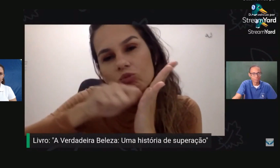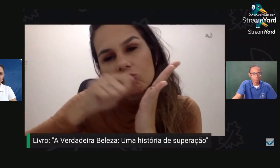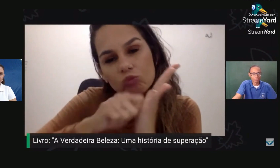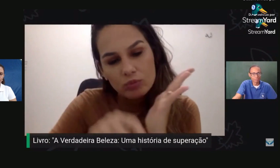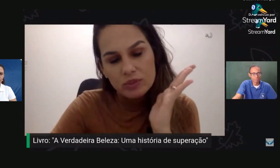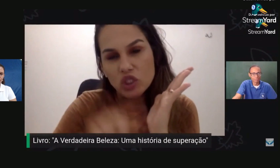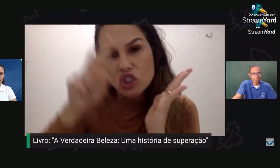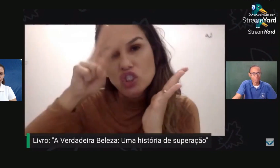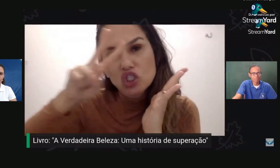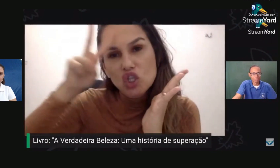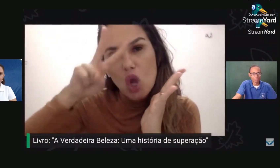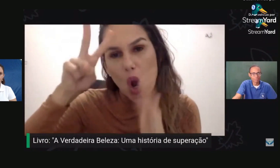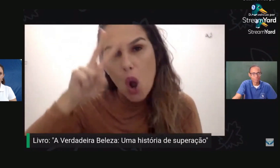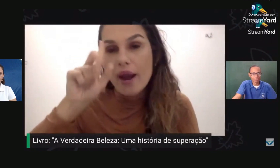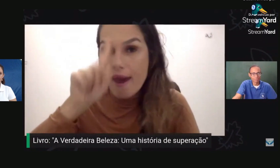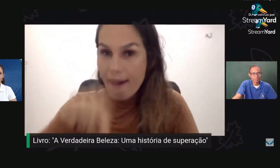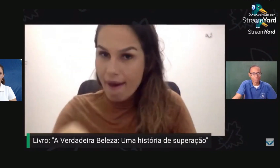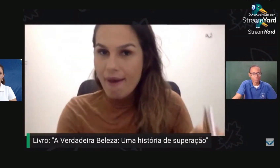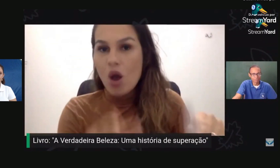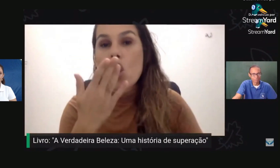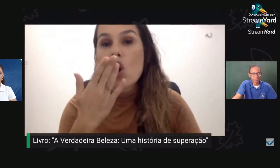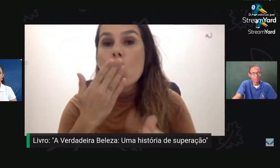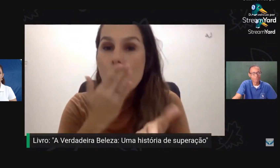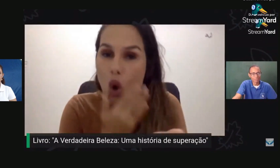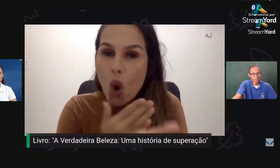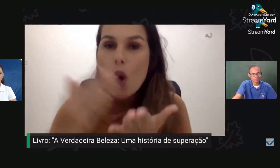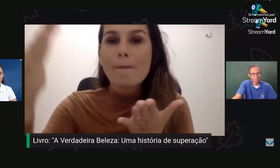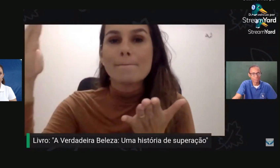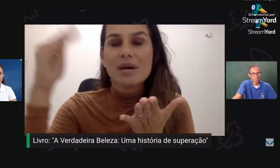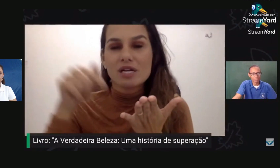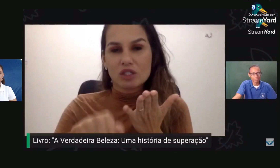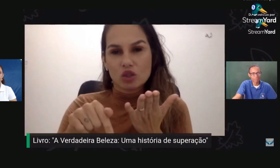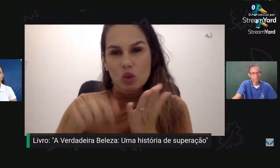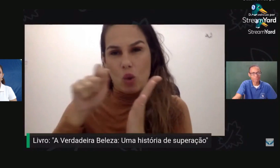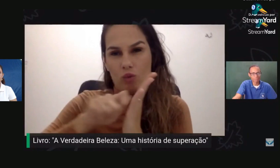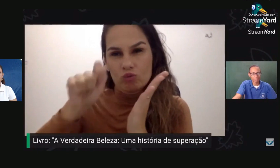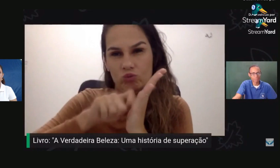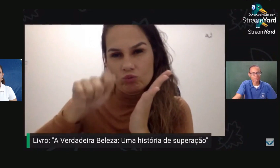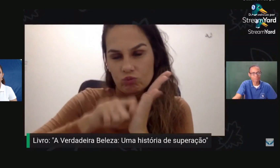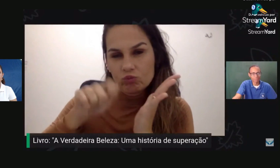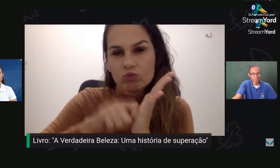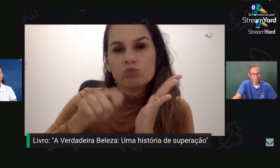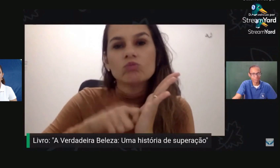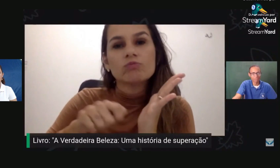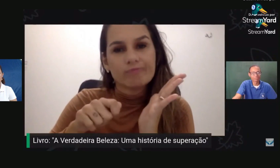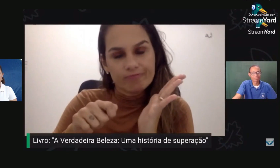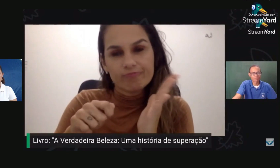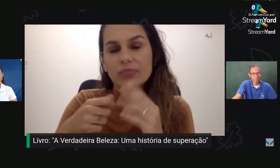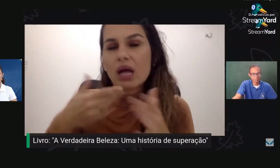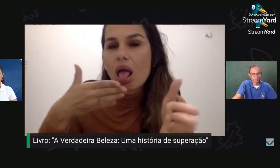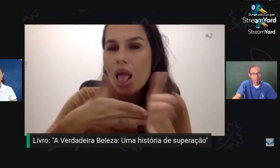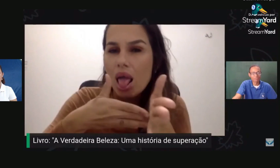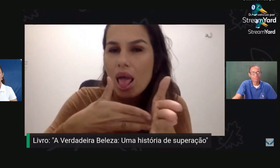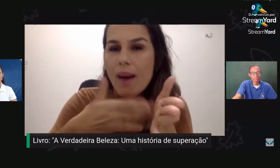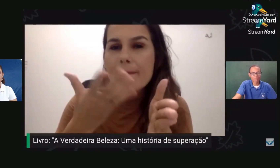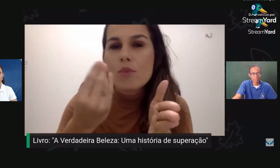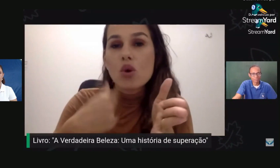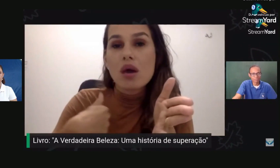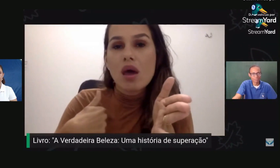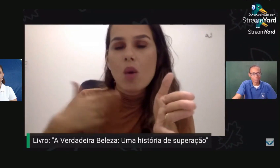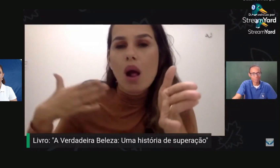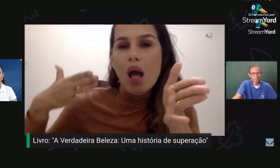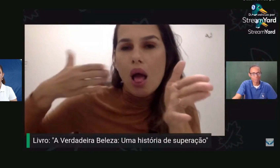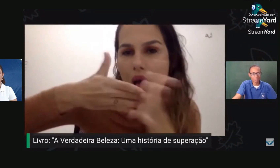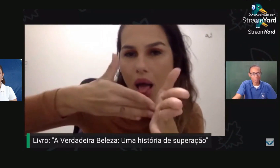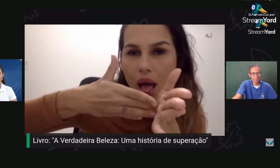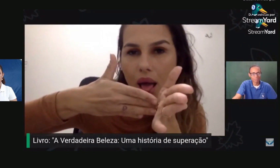Eu escrevi ali o que eu precisava, né, as minhas histórias, E eu começo escrevendo, falando sobre isso, sobre